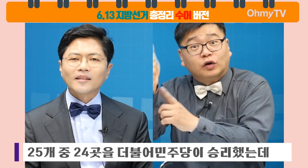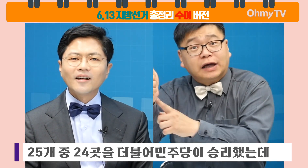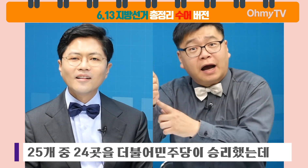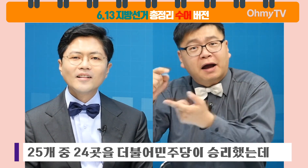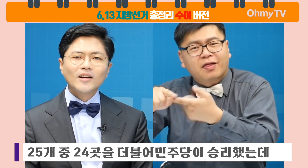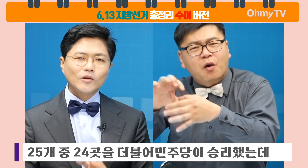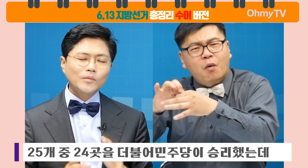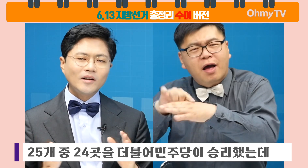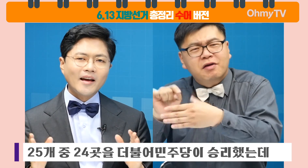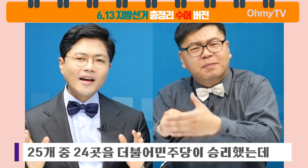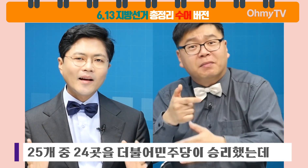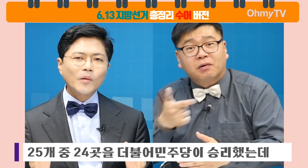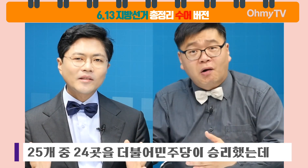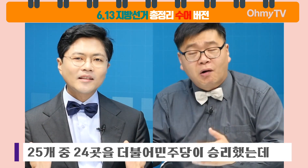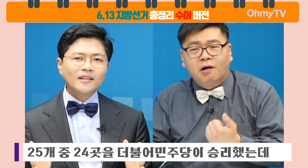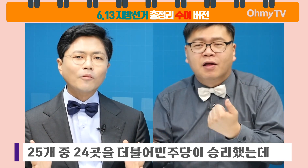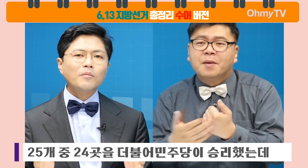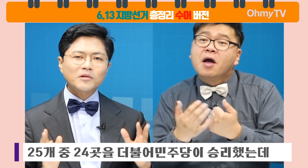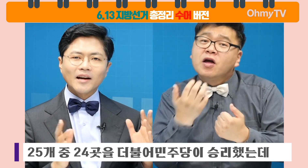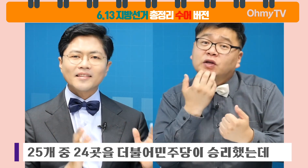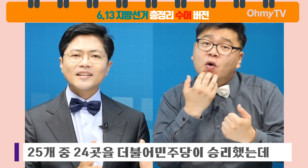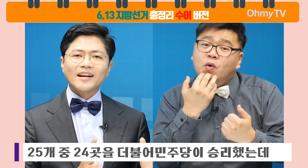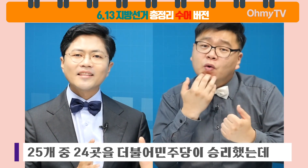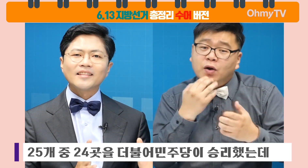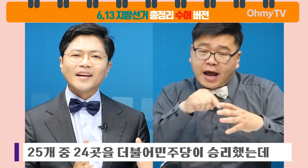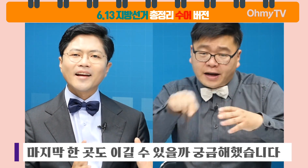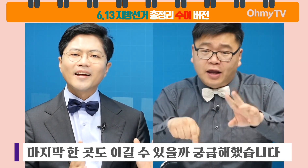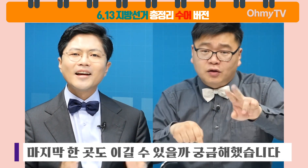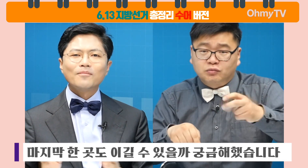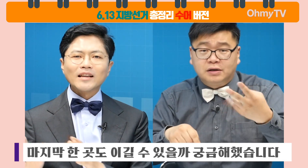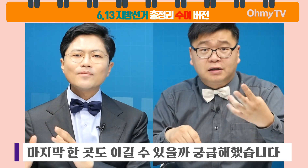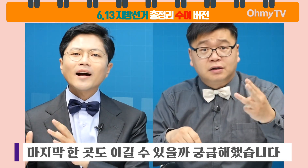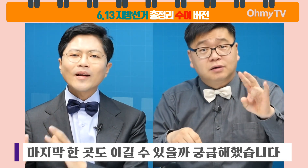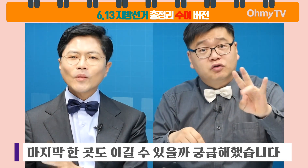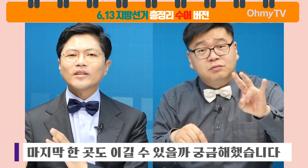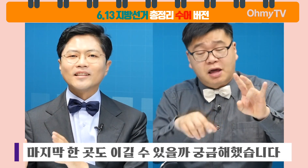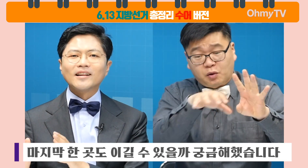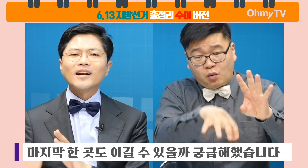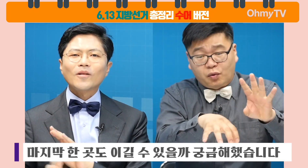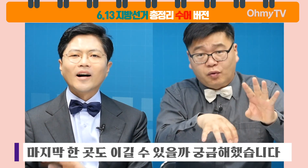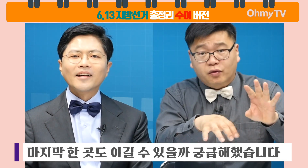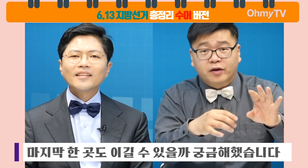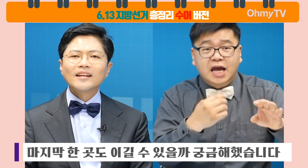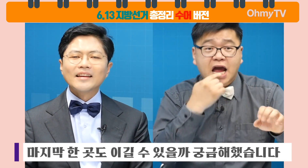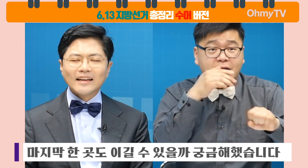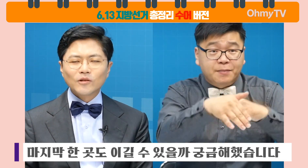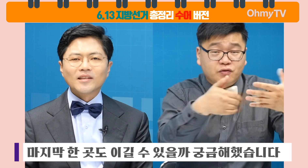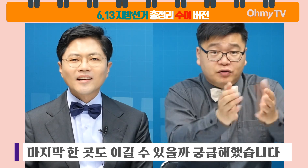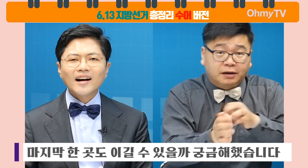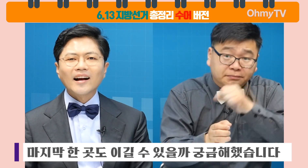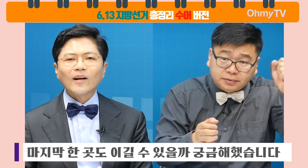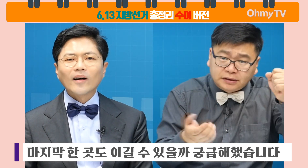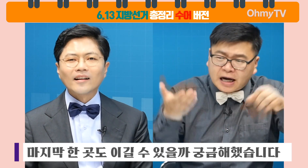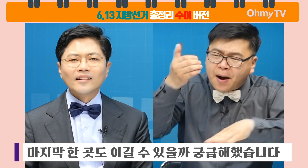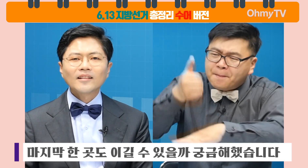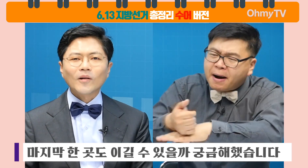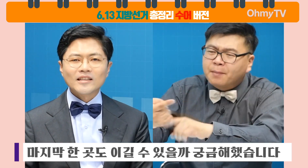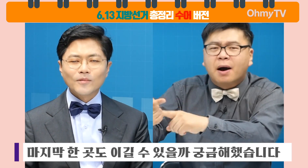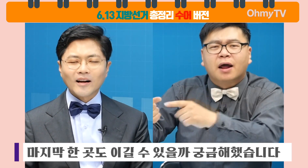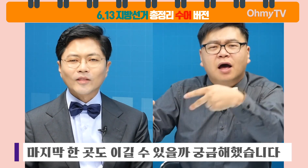중에서 24곳은 더불어민주당이 승리를 했는데 마지막 한 곳을 과연 이길 수 있을까라고 하는 관심을